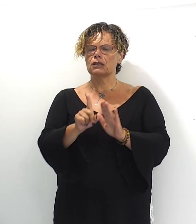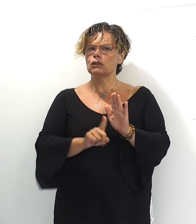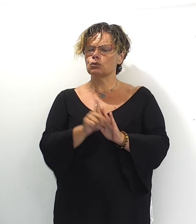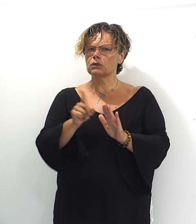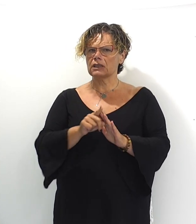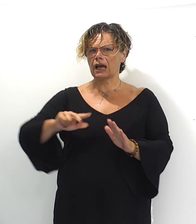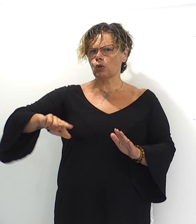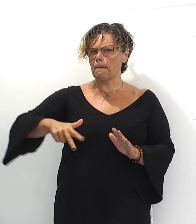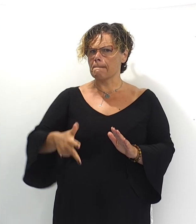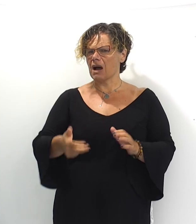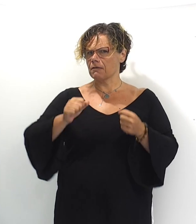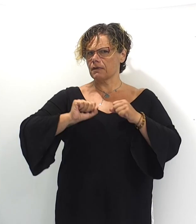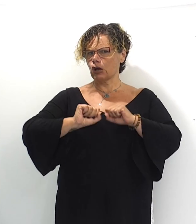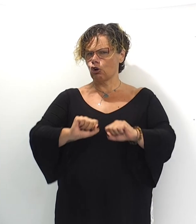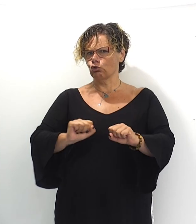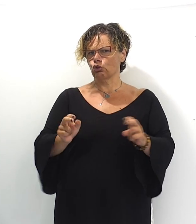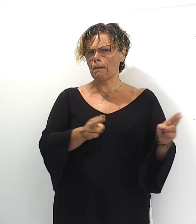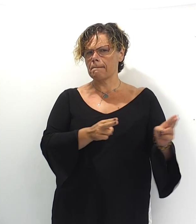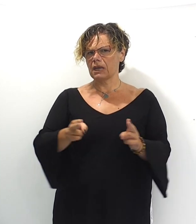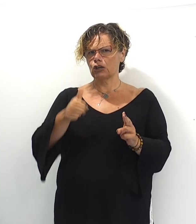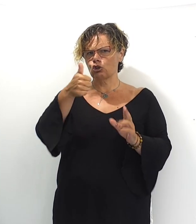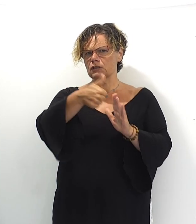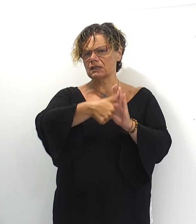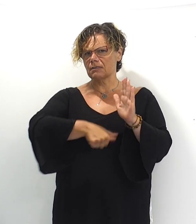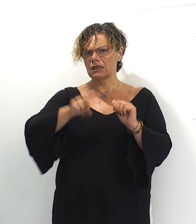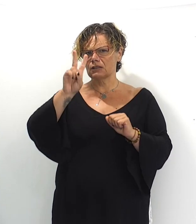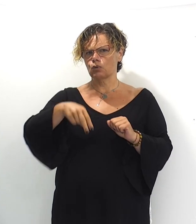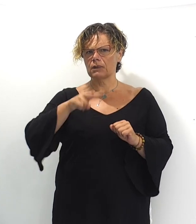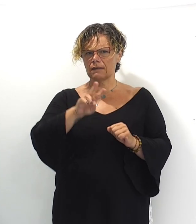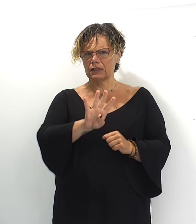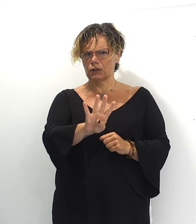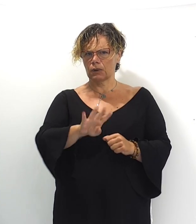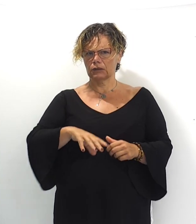del primo semestre del 2024.